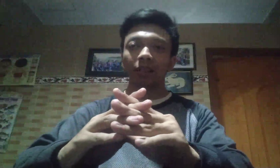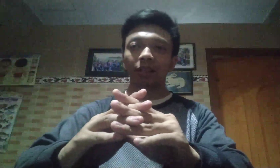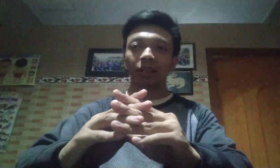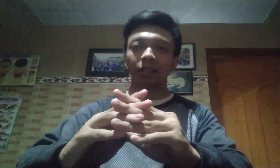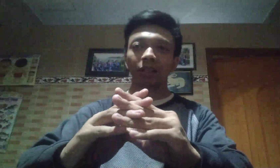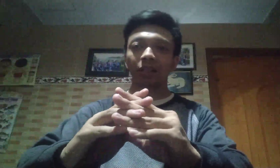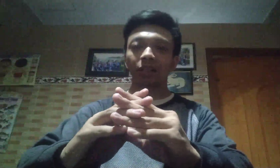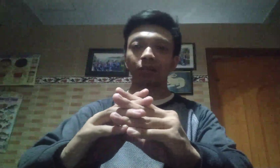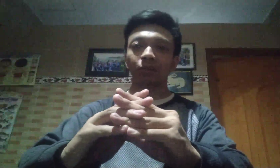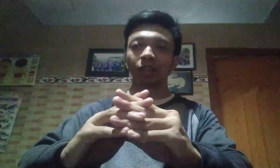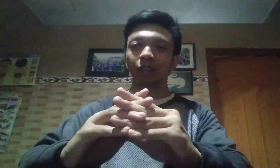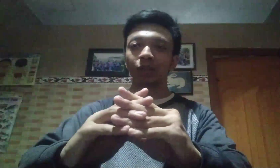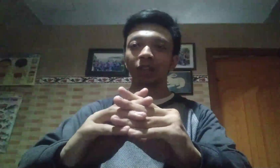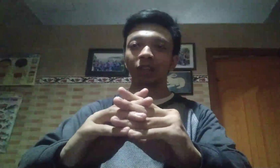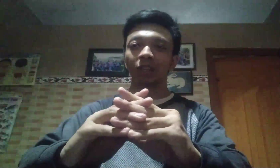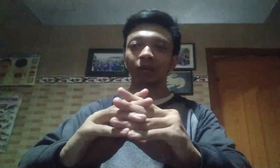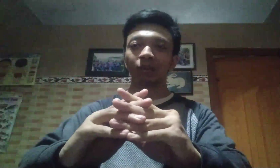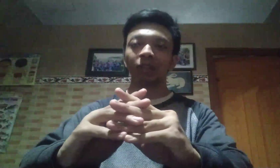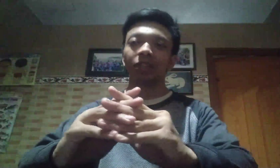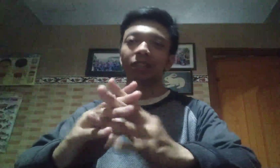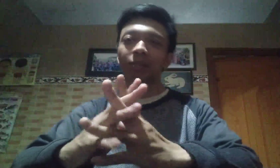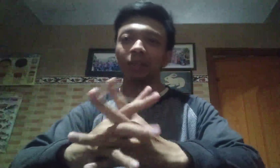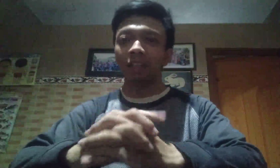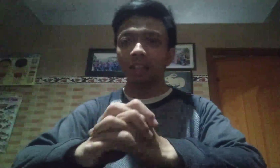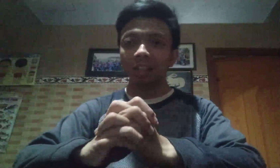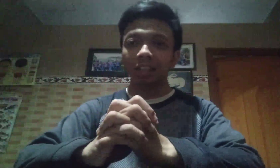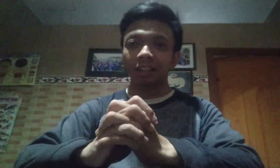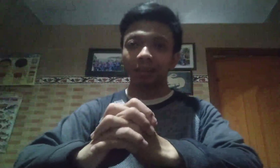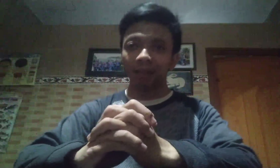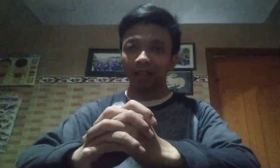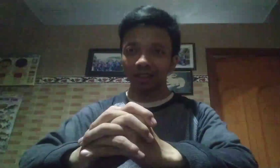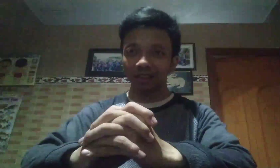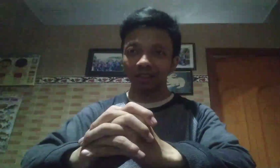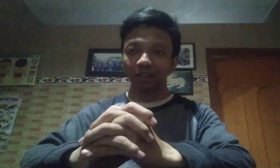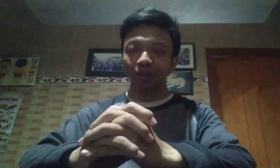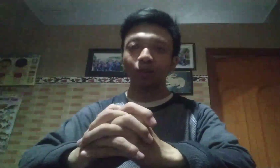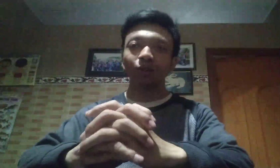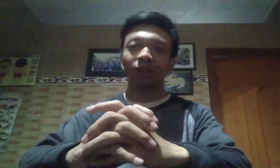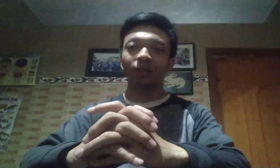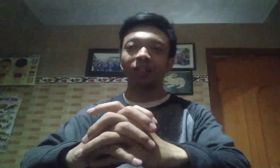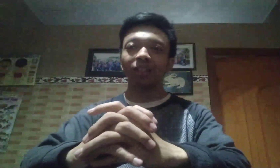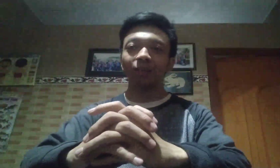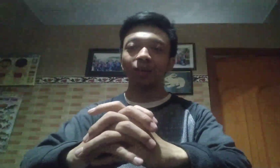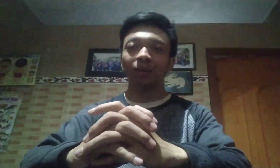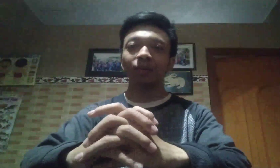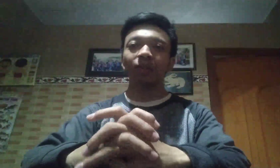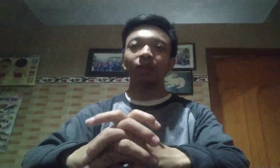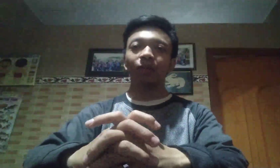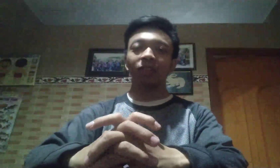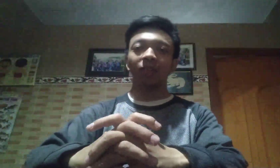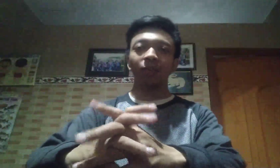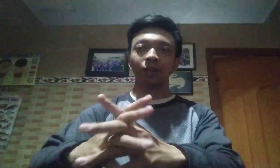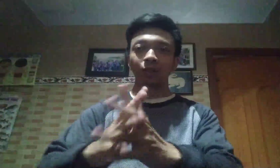Nah Mungkin itu saja Yang bisa saya sampaikan Terima kasih Untuk Kurang-kurangnya Saya mohon maaf Wassalamualaikum